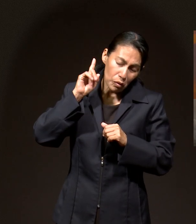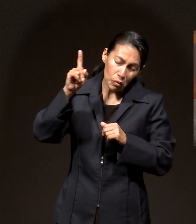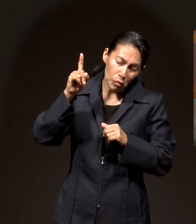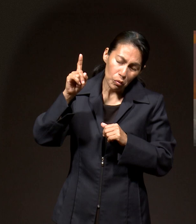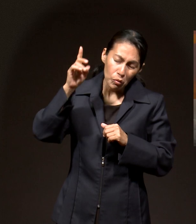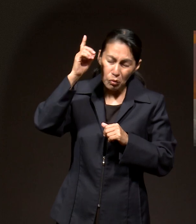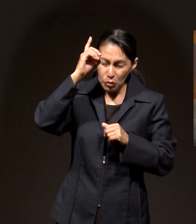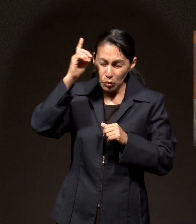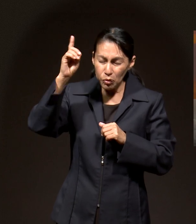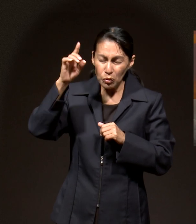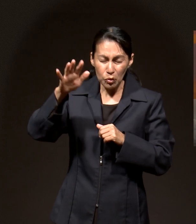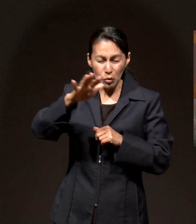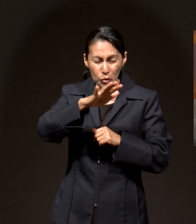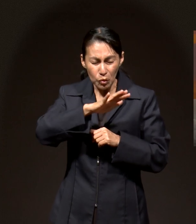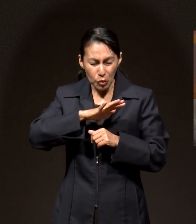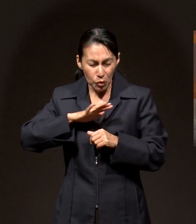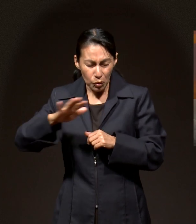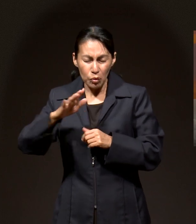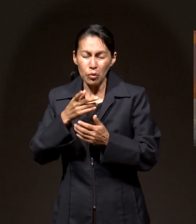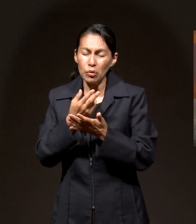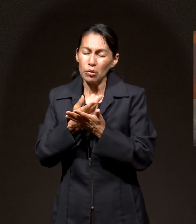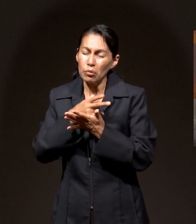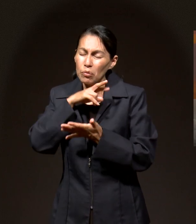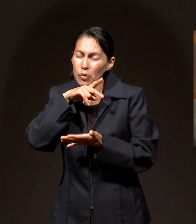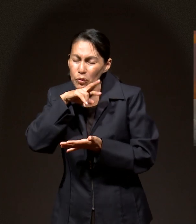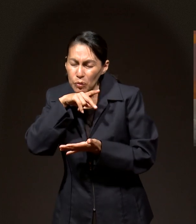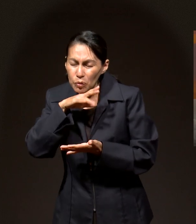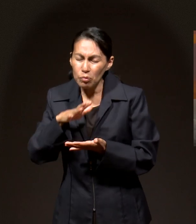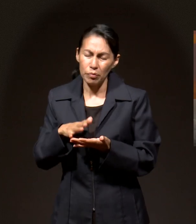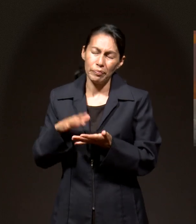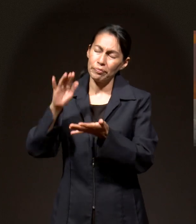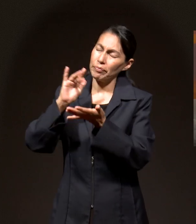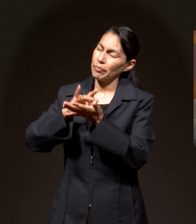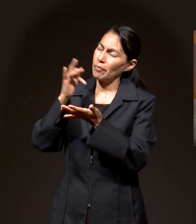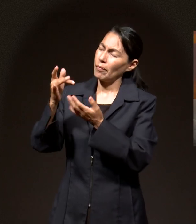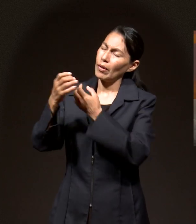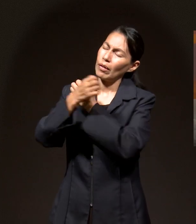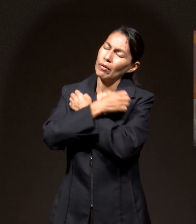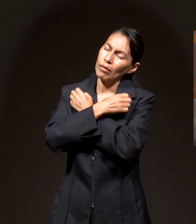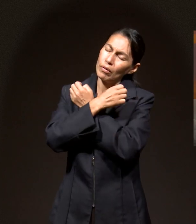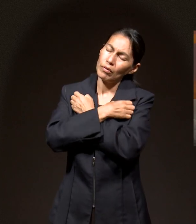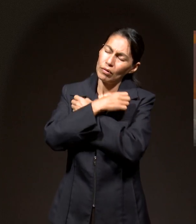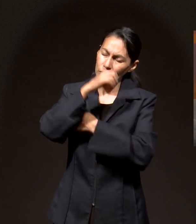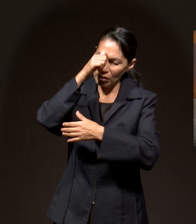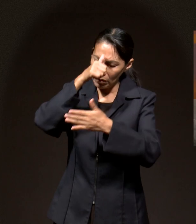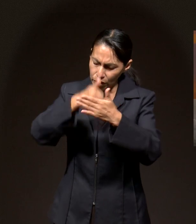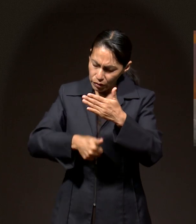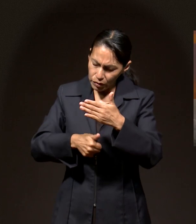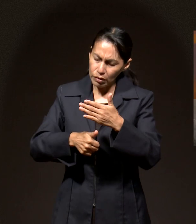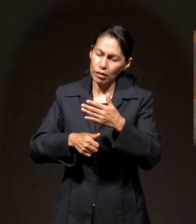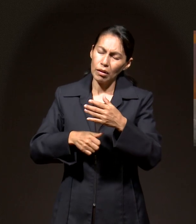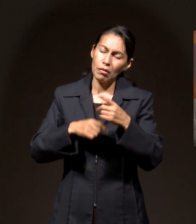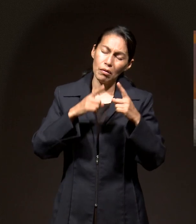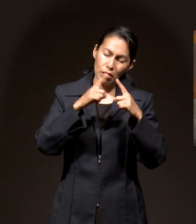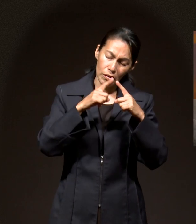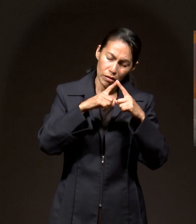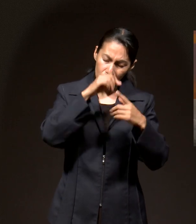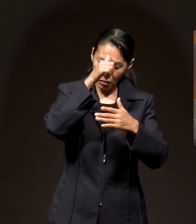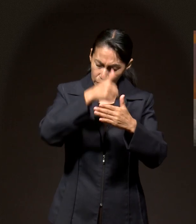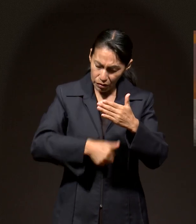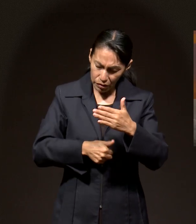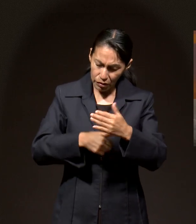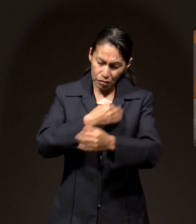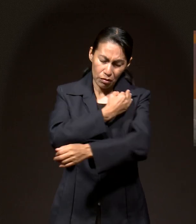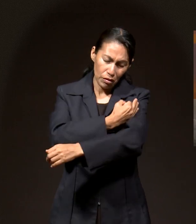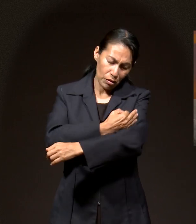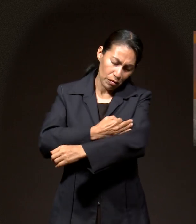nosotros hasta en el más mínimo detalle. Amén. Gracias por la educación adventista, por tu iglesia, por esta